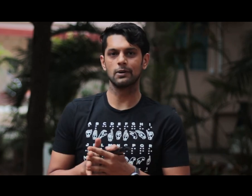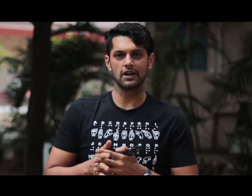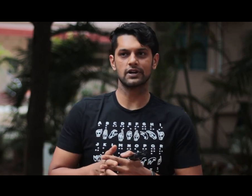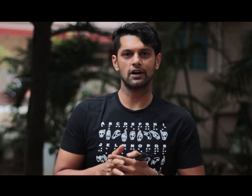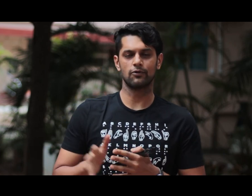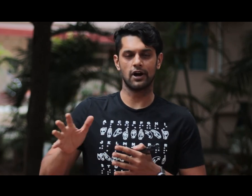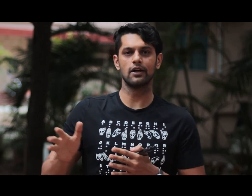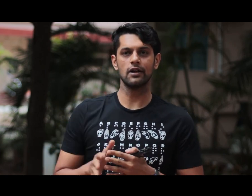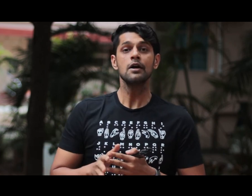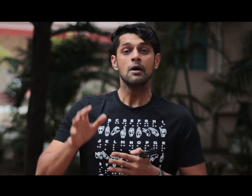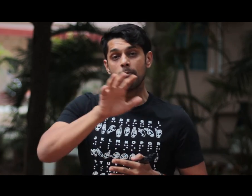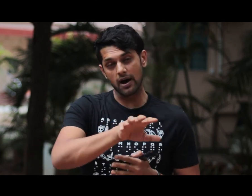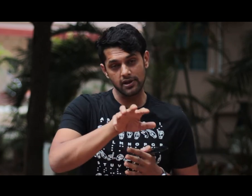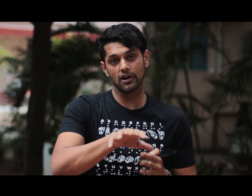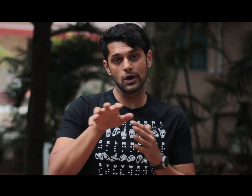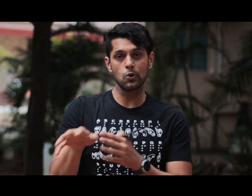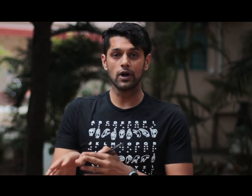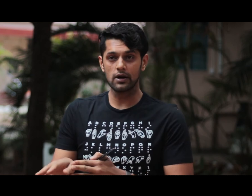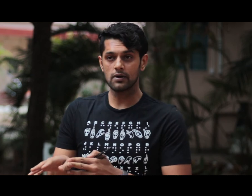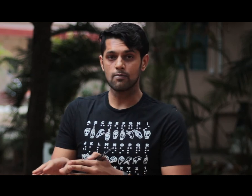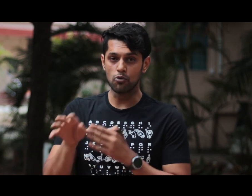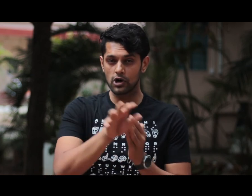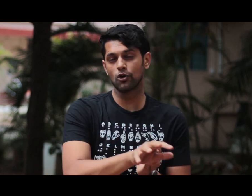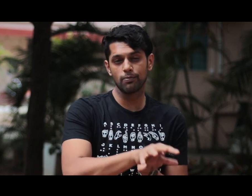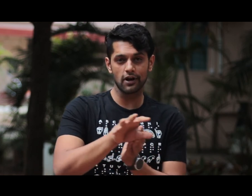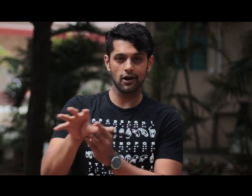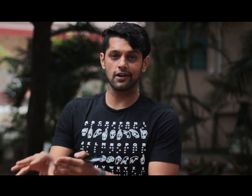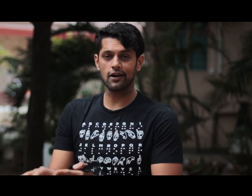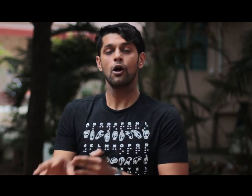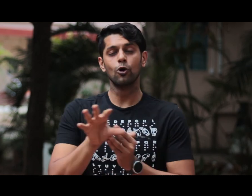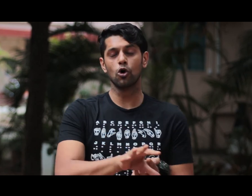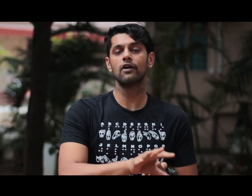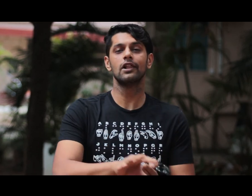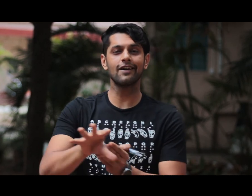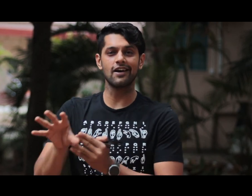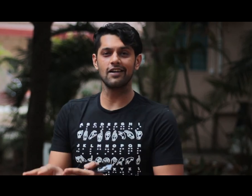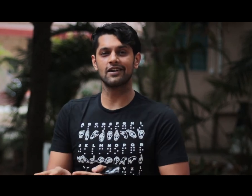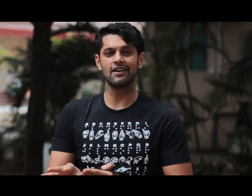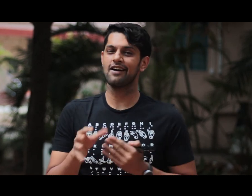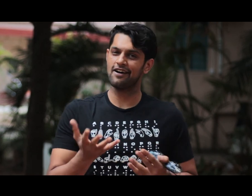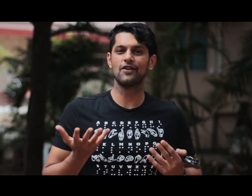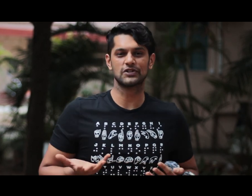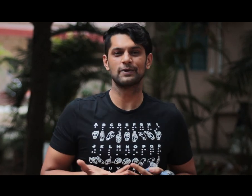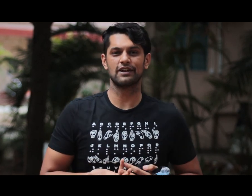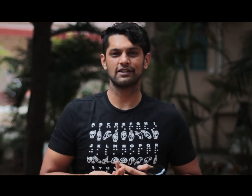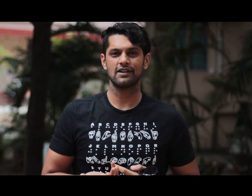ಭಾಳ ಚೆನ್ನಾಗಿದೆ ಹಾಡಲ್ಲಿ. ಮಾತಿಲ್ಲದೆ ಕೂಡ ಮೂಕನೊಬ್ಬನ ಕಥೆಯ ಲೋಕವೆಲ್ಲ ಕೇಳಿ ತಣ್ಣ ಆಹಾ ವಿಸ್ಮಯ.